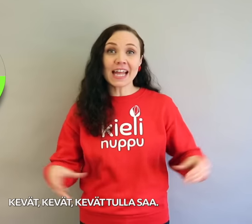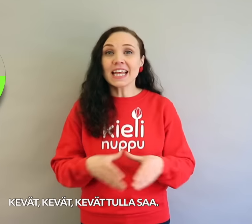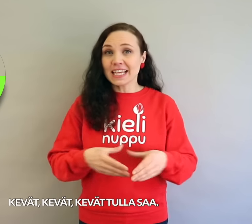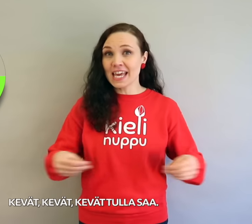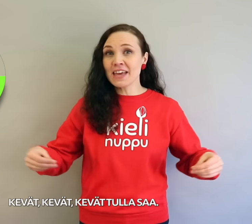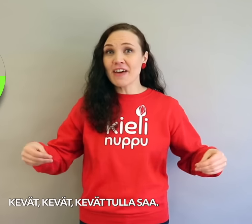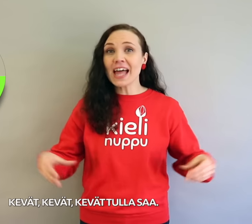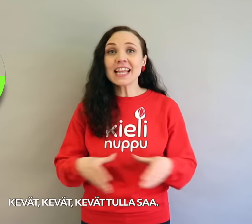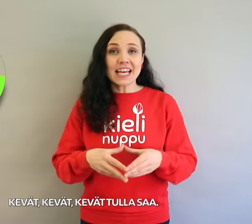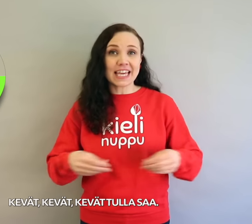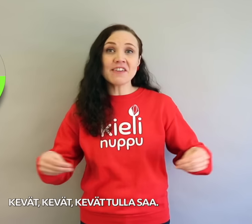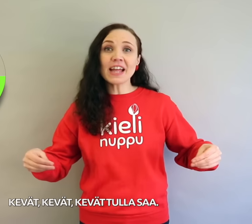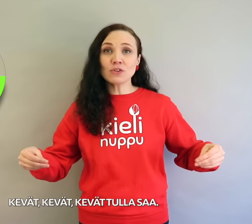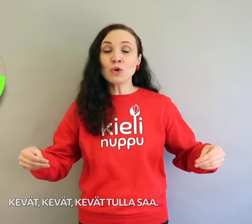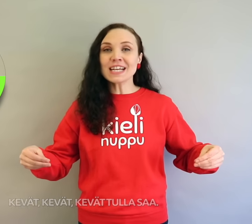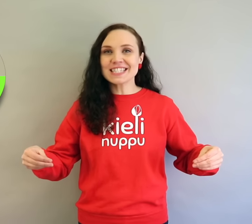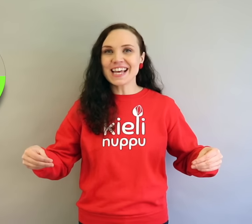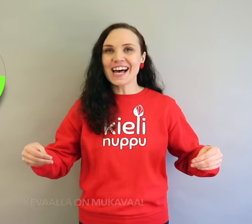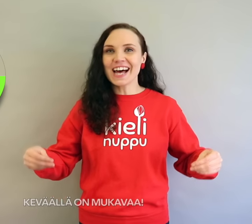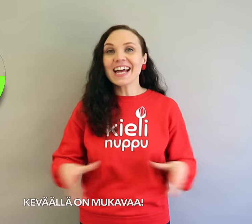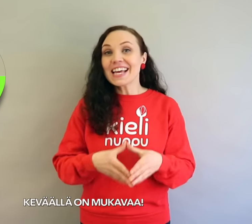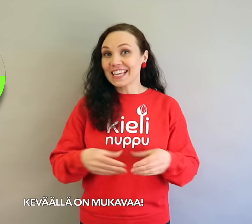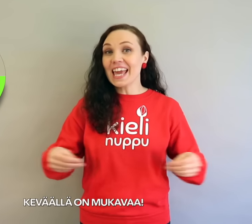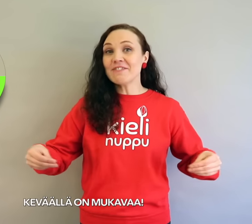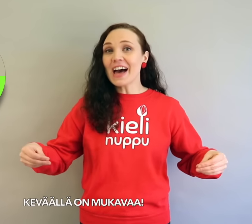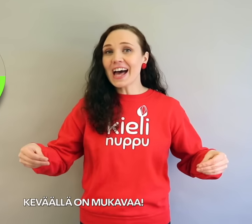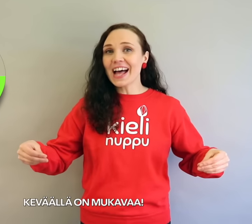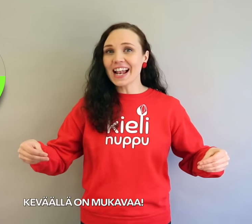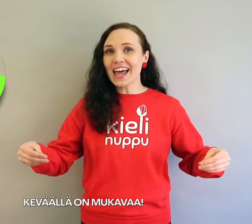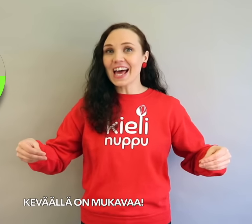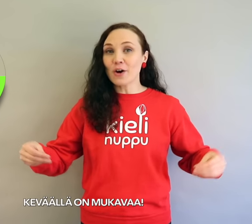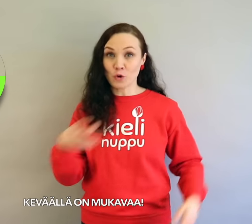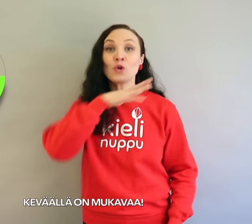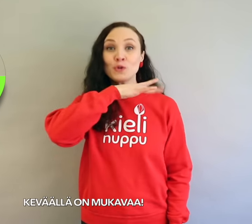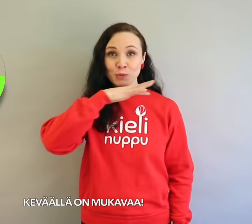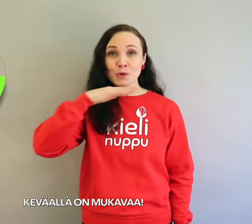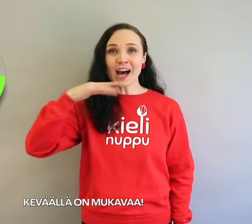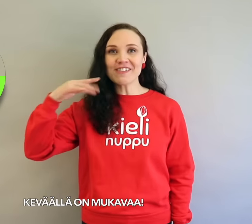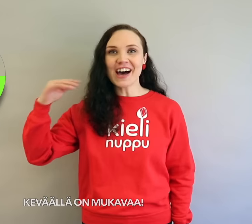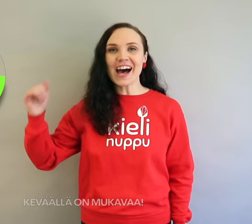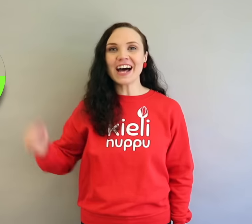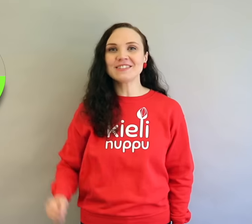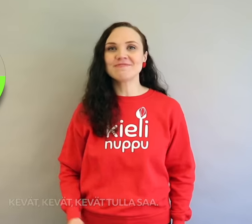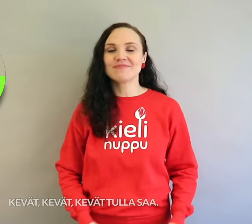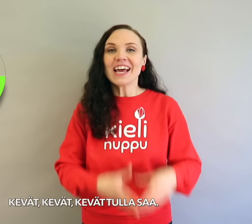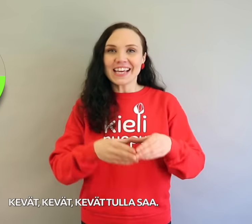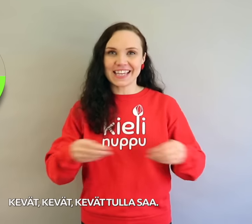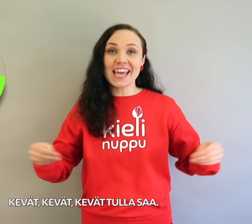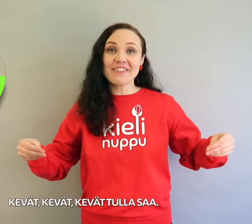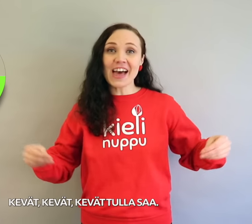Kevät, kevät, kevät tullassa, keväällä on mukavaa.